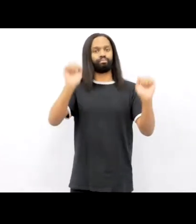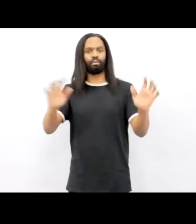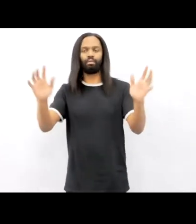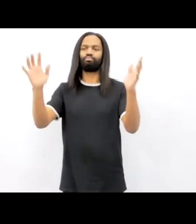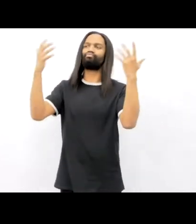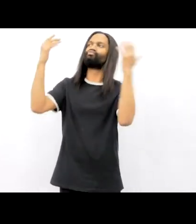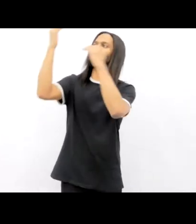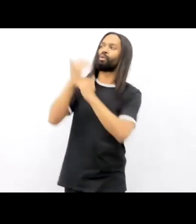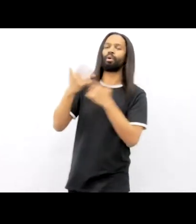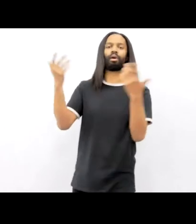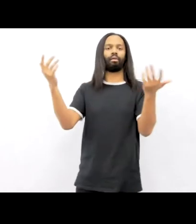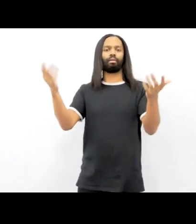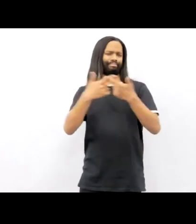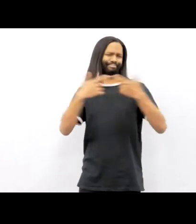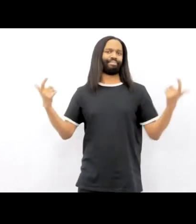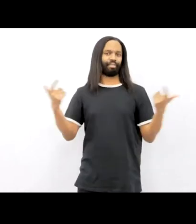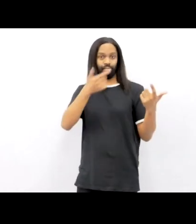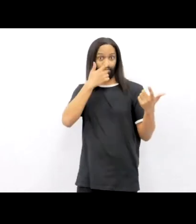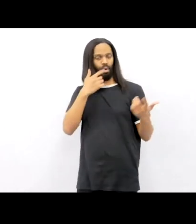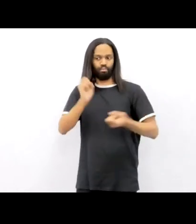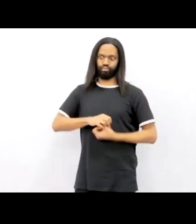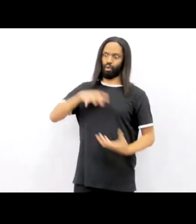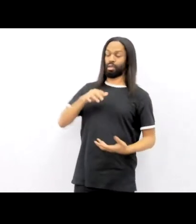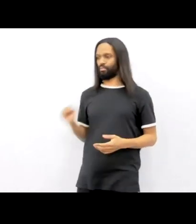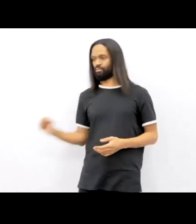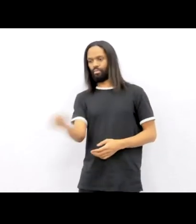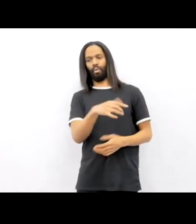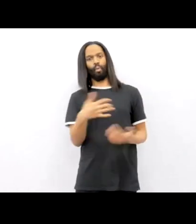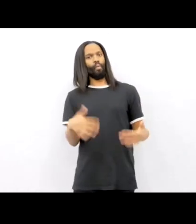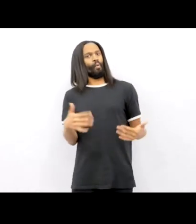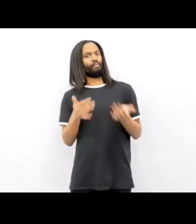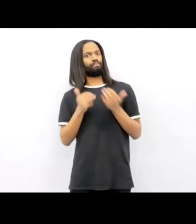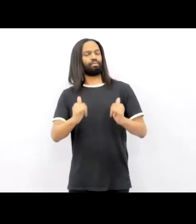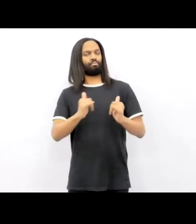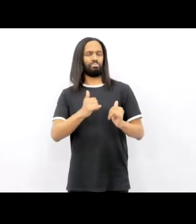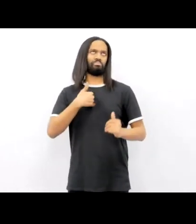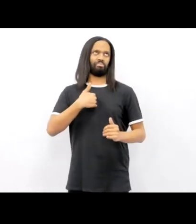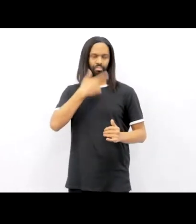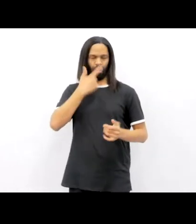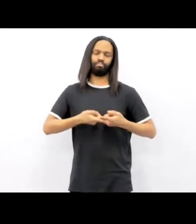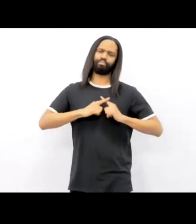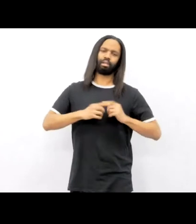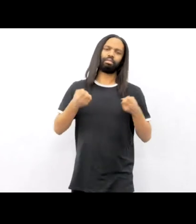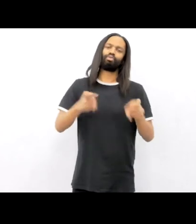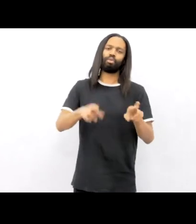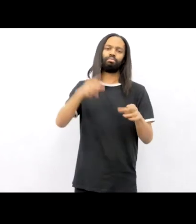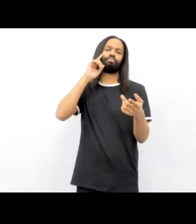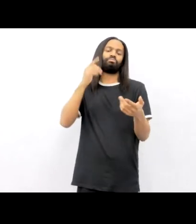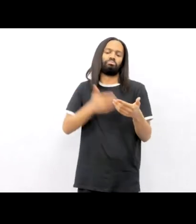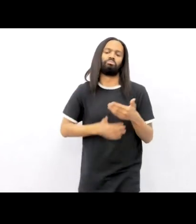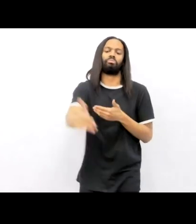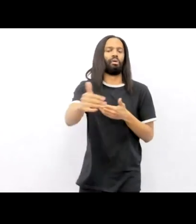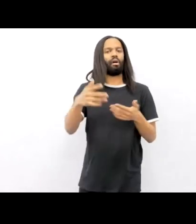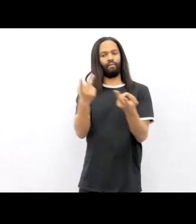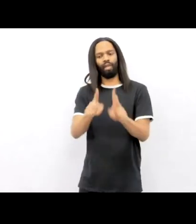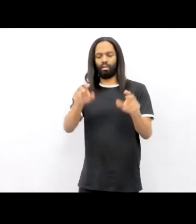d'essence d'arbres, un potentiel extraordinaire. En tout cas, c'est ma conviction personnelle pour réinventer ce morceau de